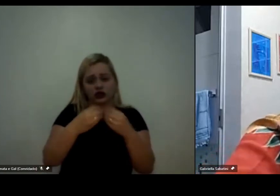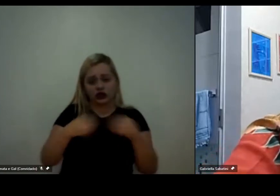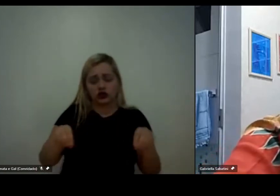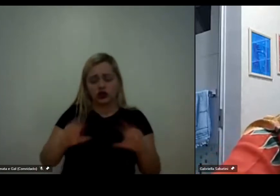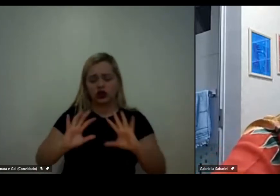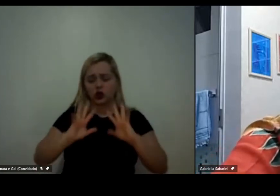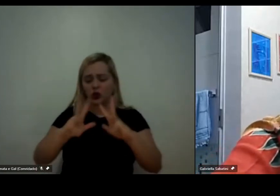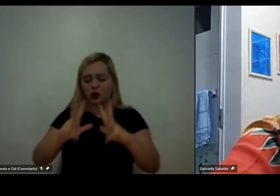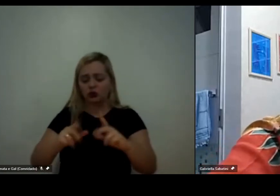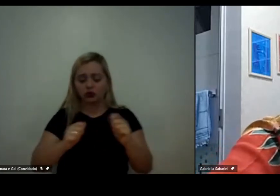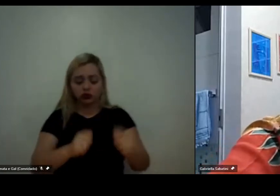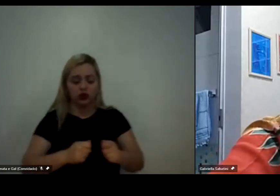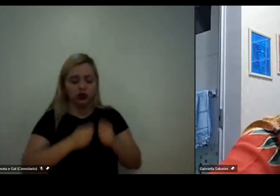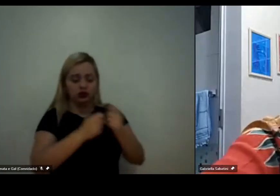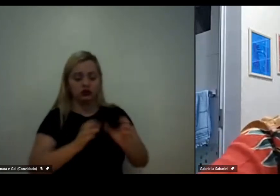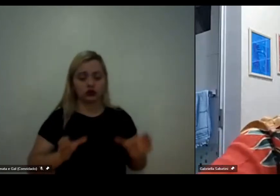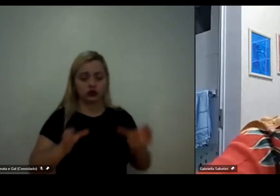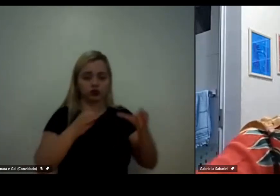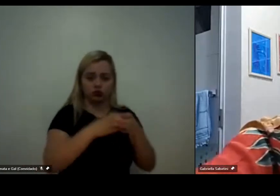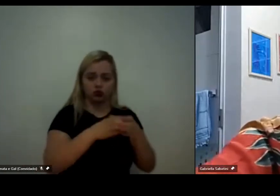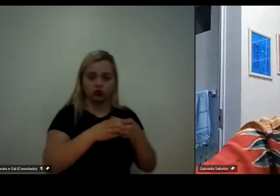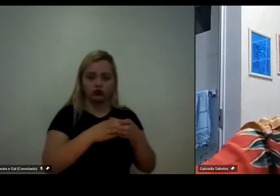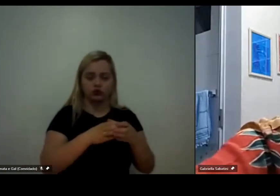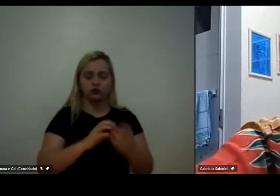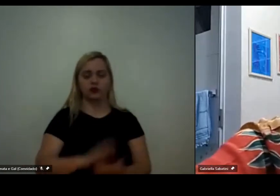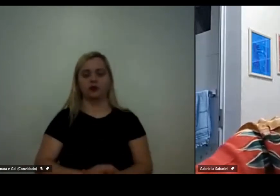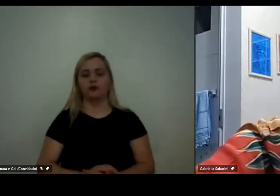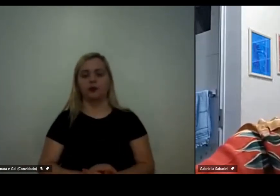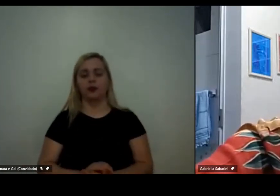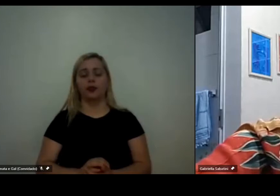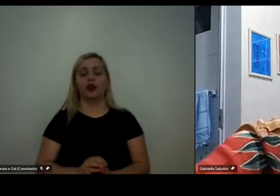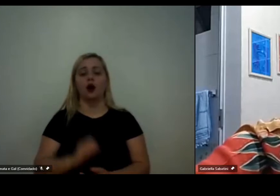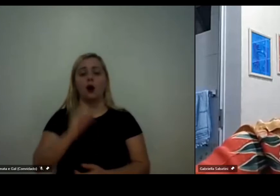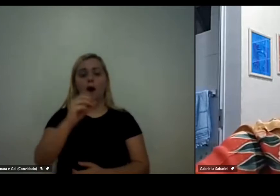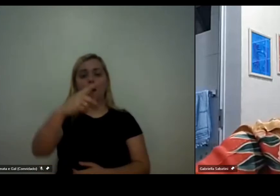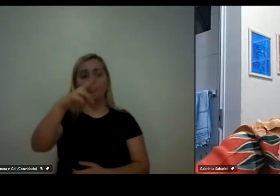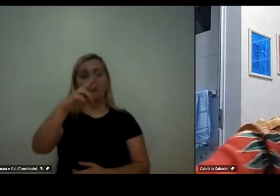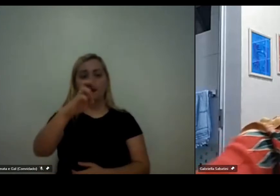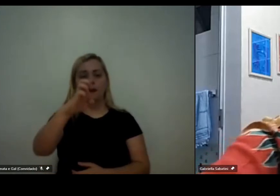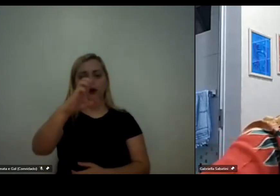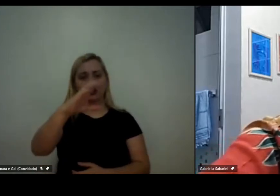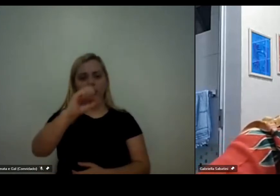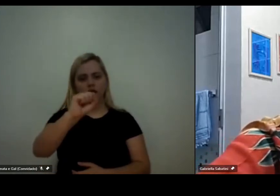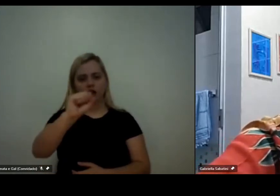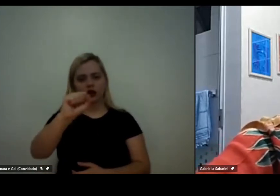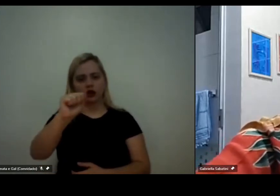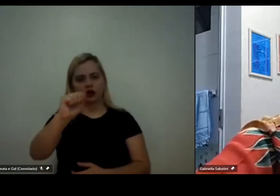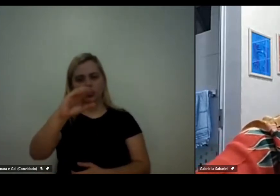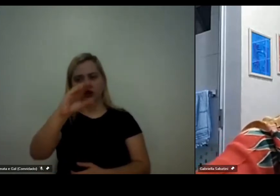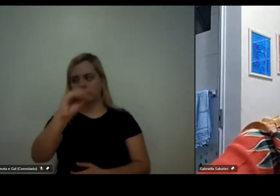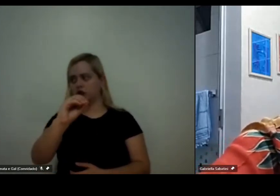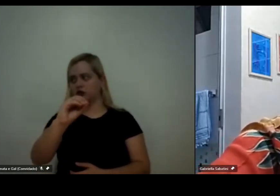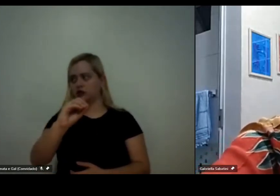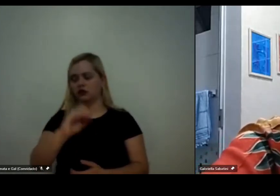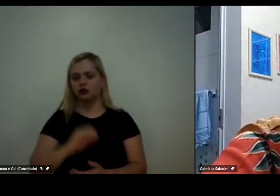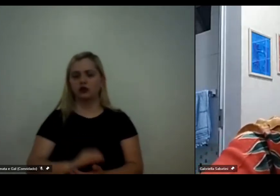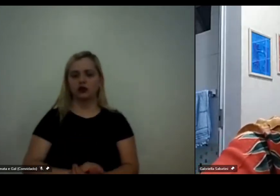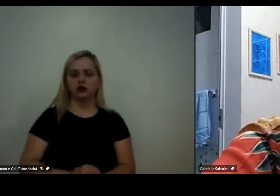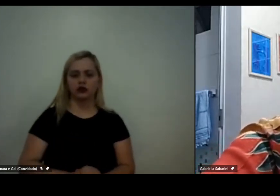que, abre aspas, a opressão necessita permanecer oculta para ser efetiva, fecha